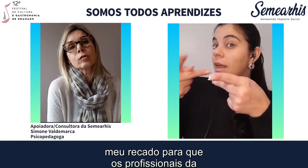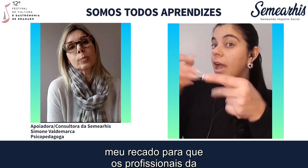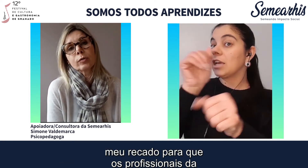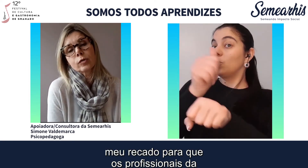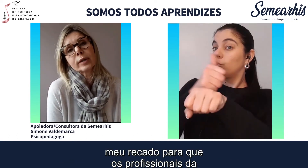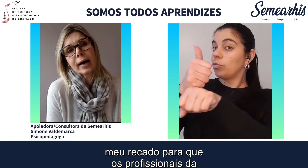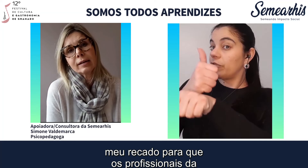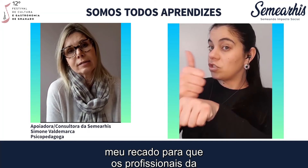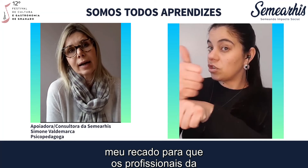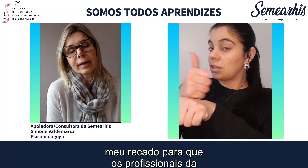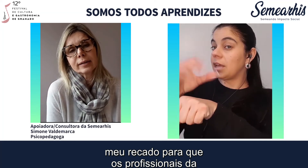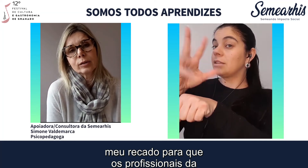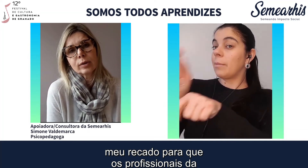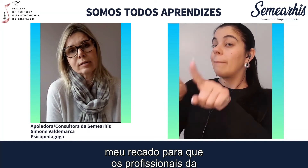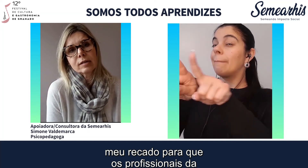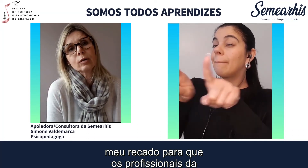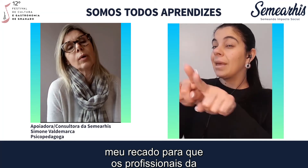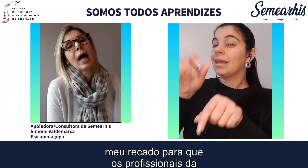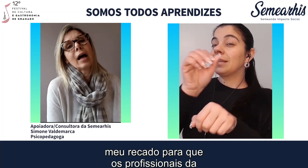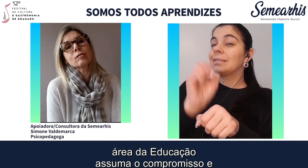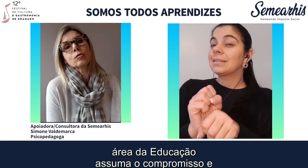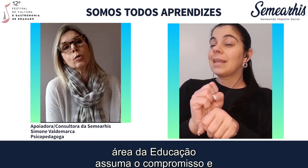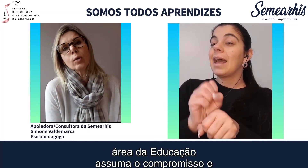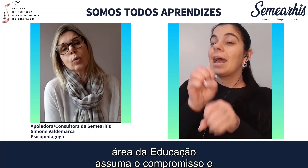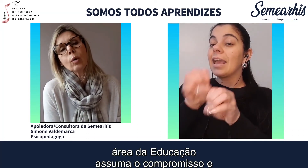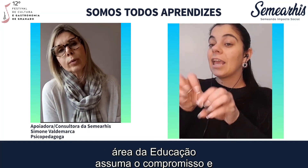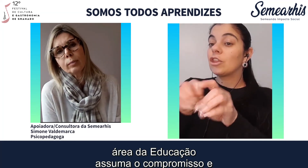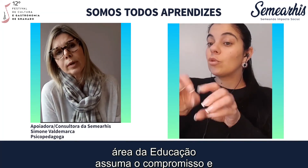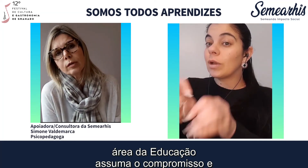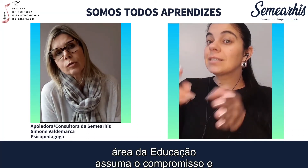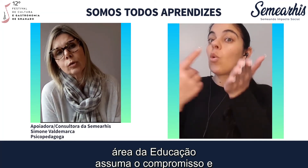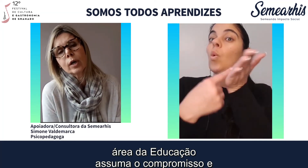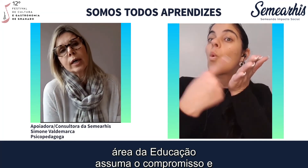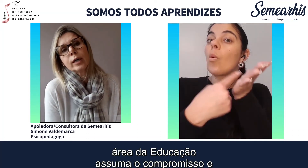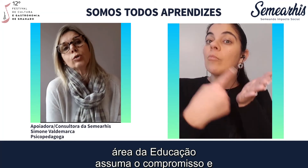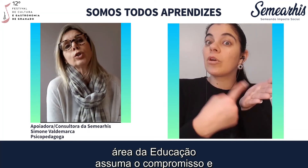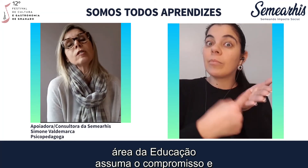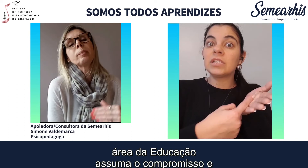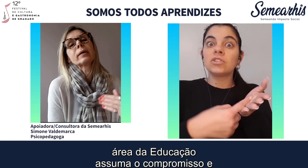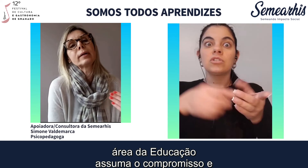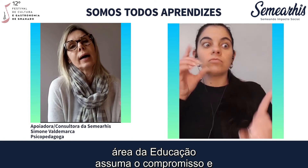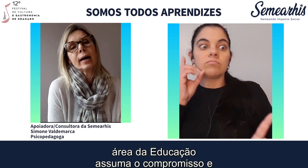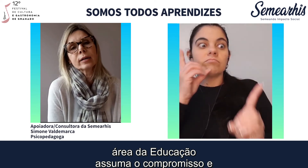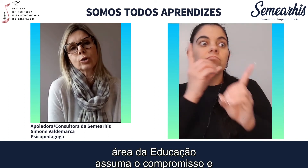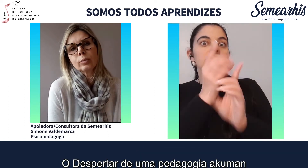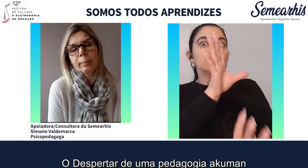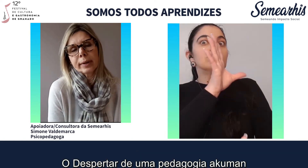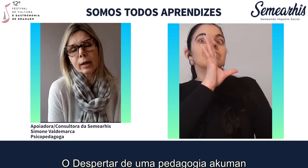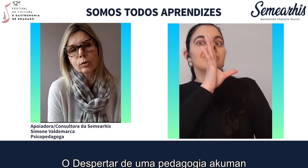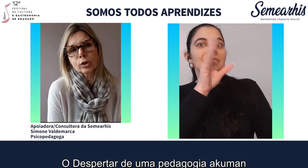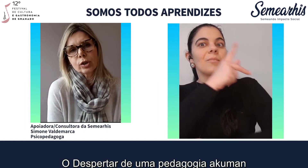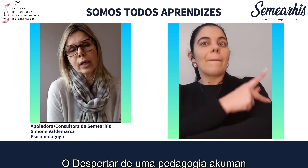para que os profissionais da área da educação assumam o compromisso e o despertar de